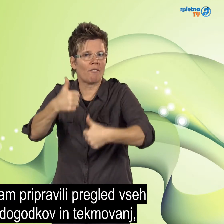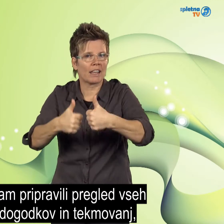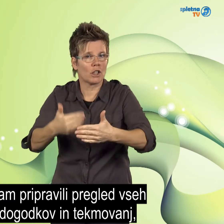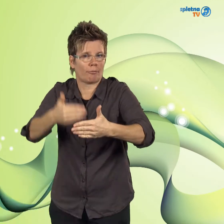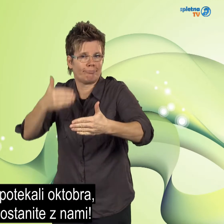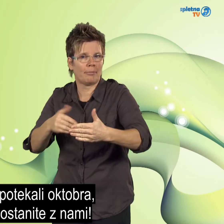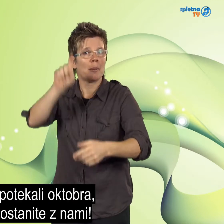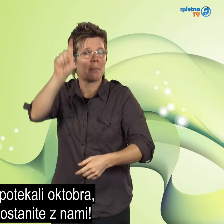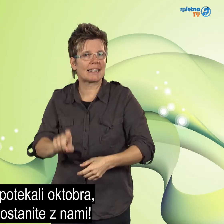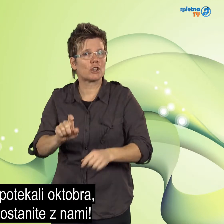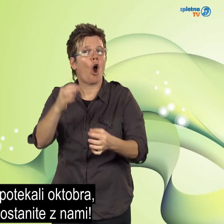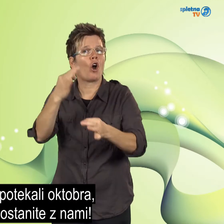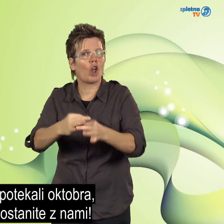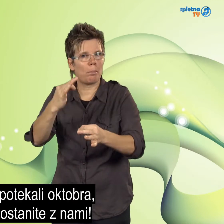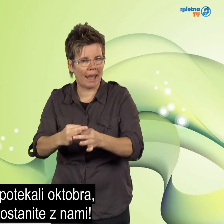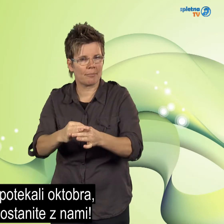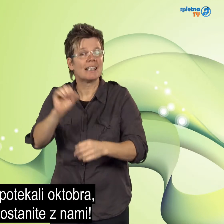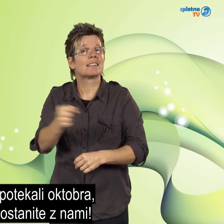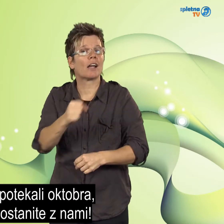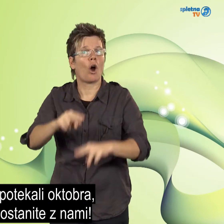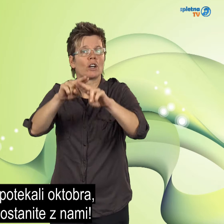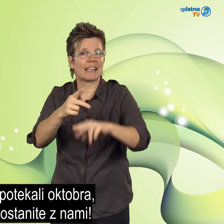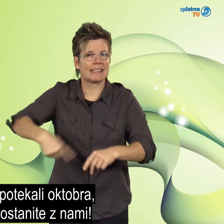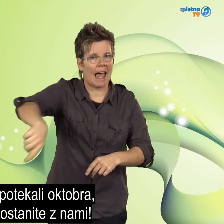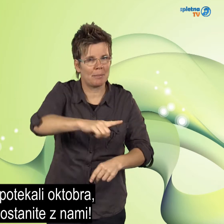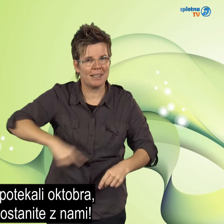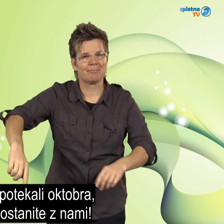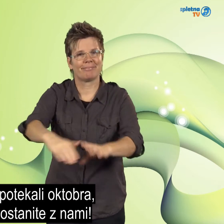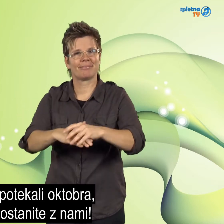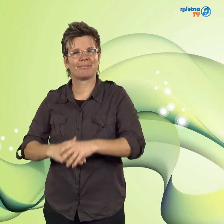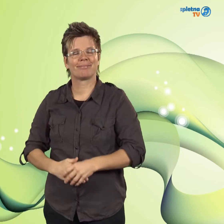so potekali oktobra, zato ostanite z nami.